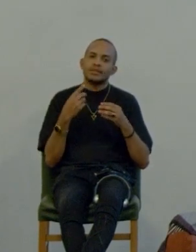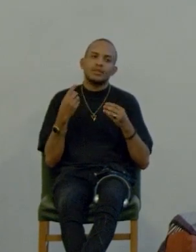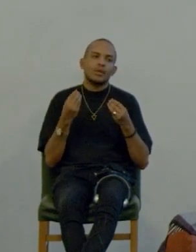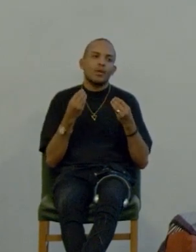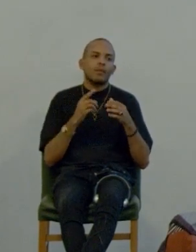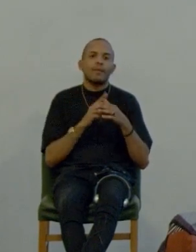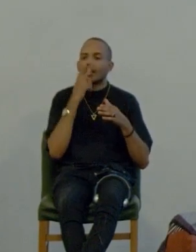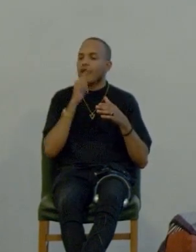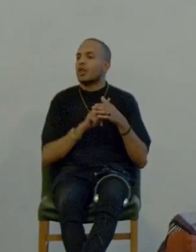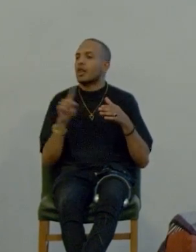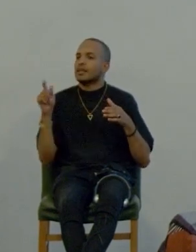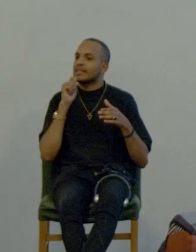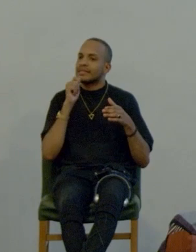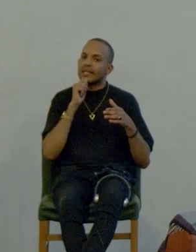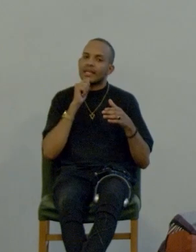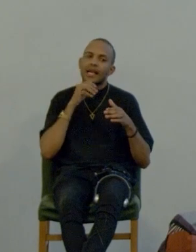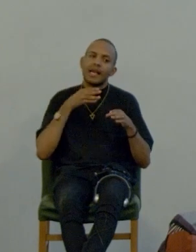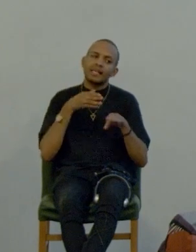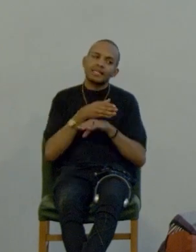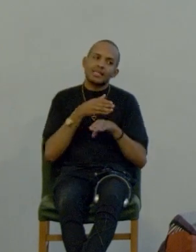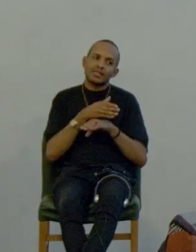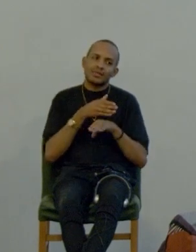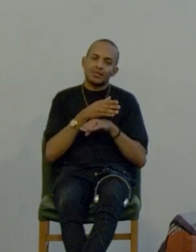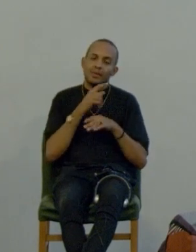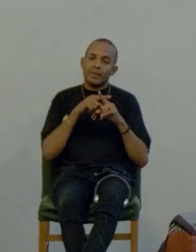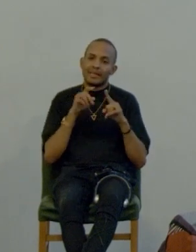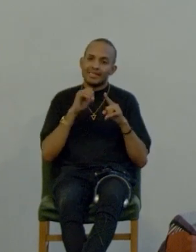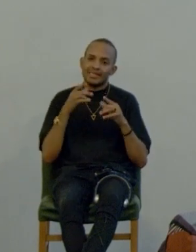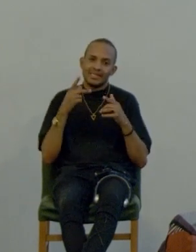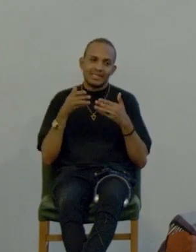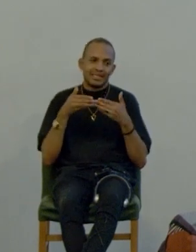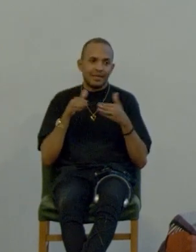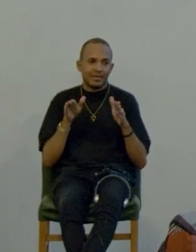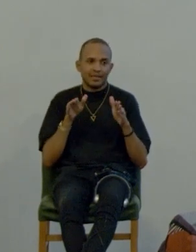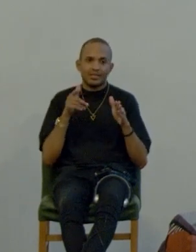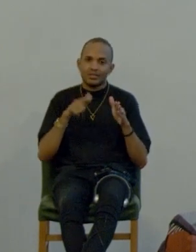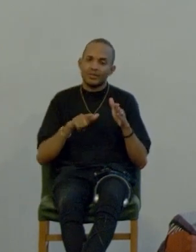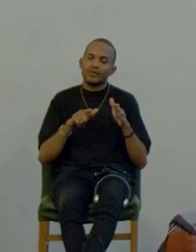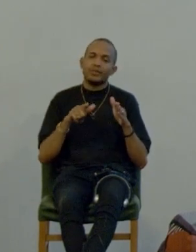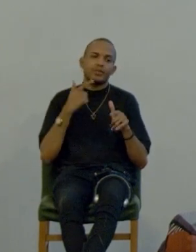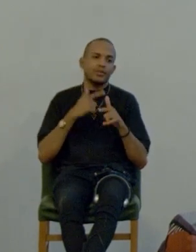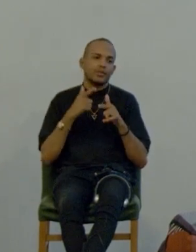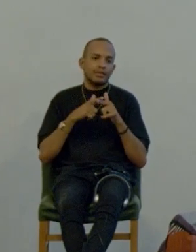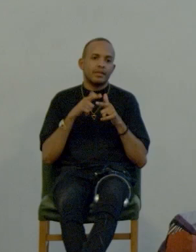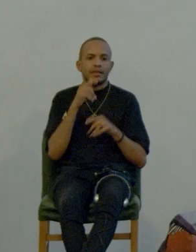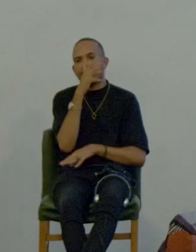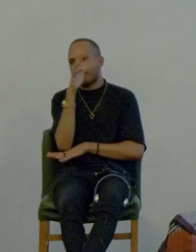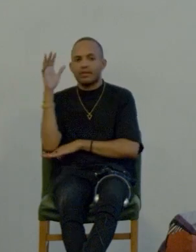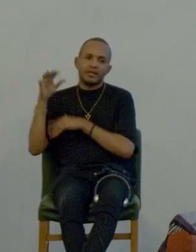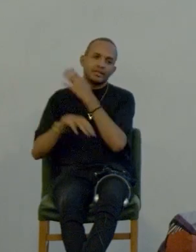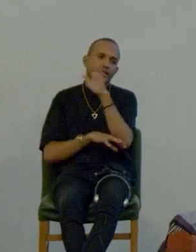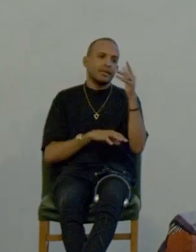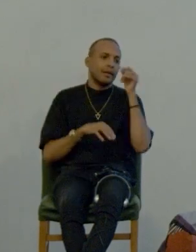resto do país, sem acesso por terra. Mas a gente sabe que se essa rodovia for reaberta, as consequências para a floresta nessa parte da